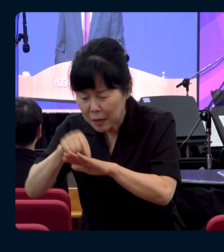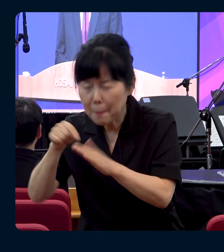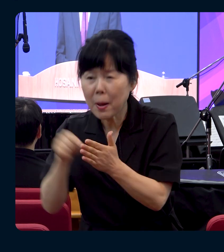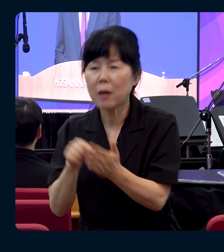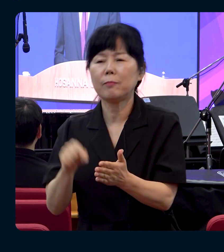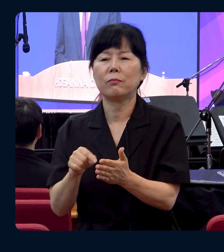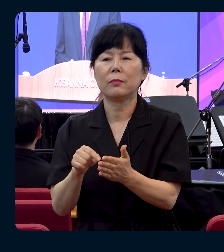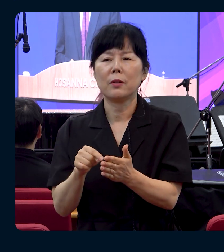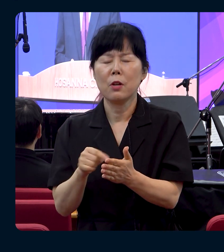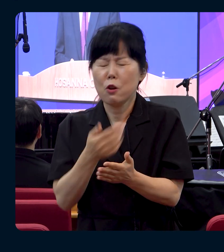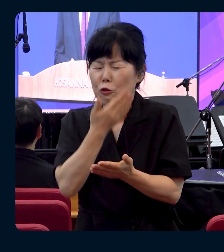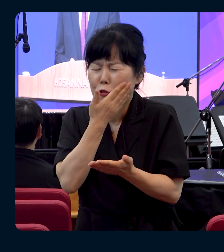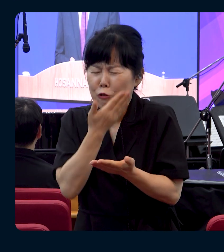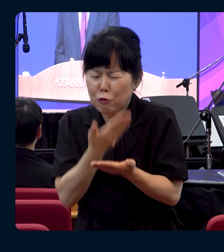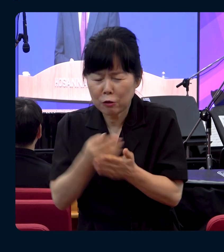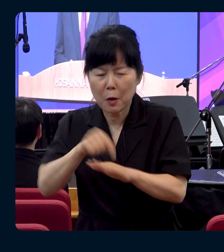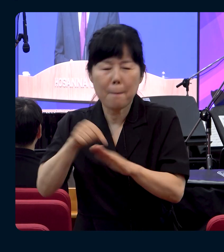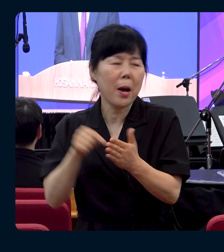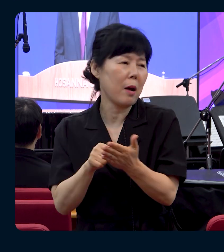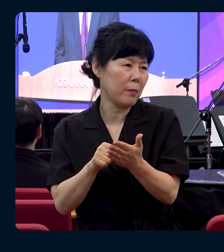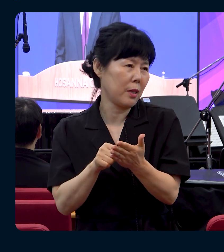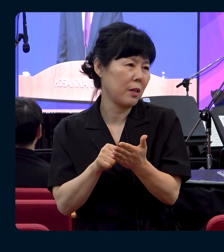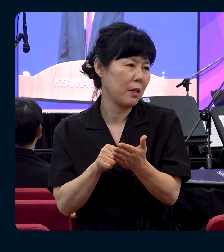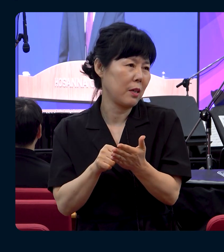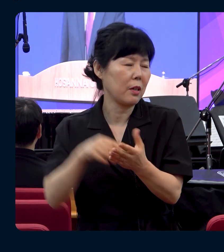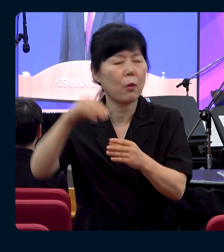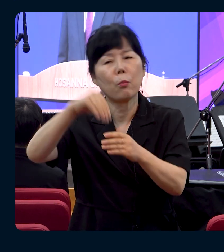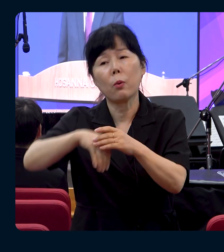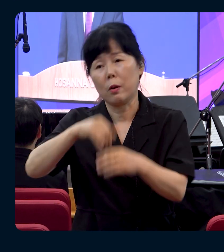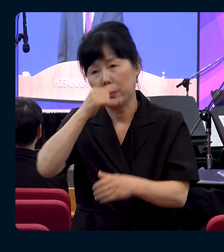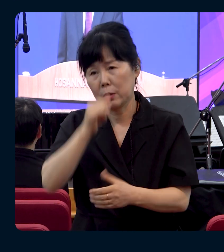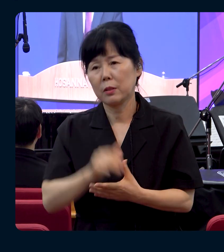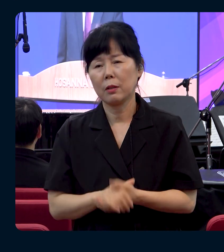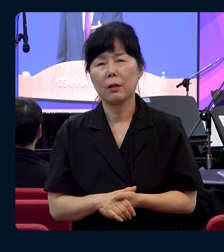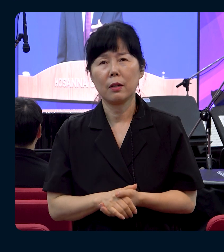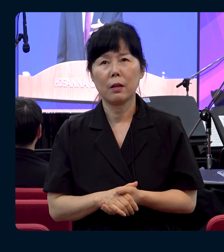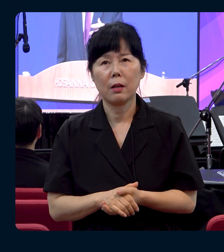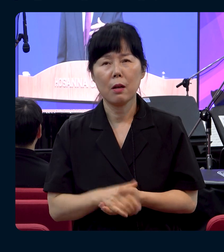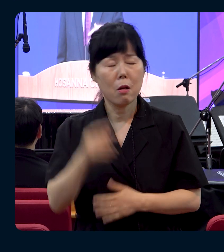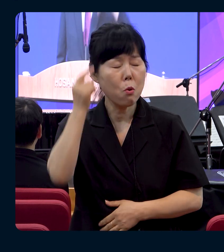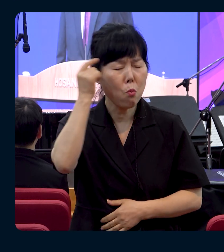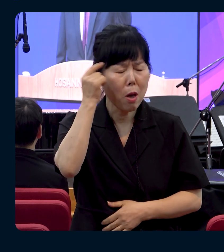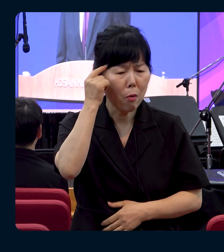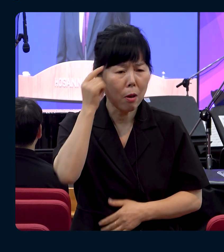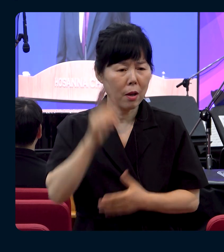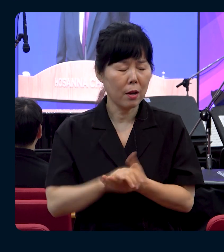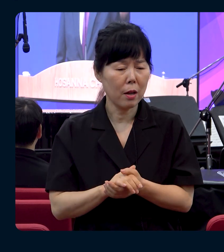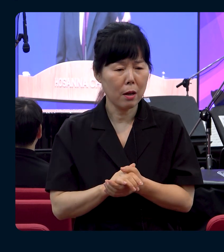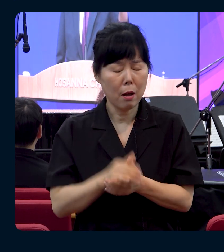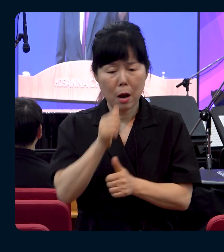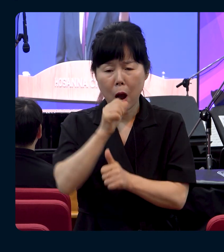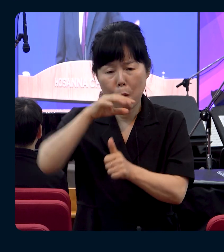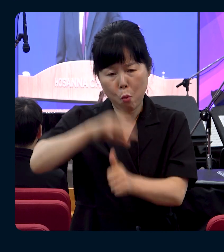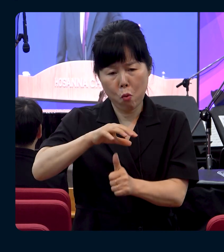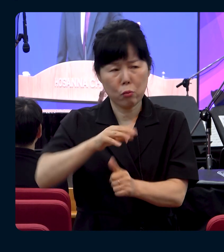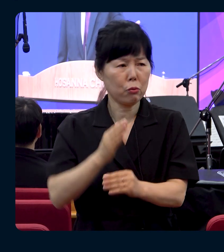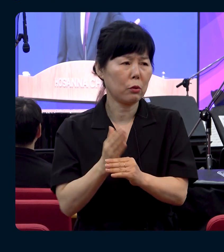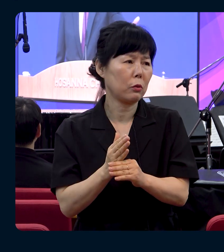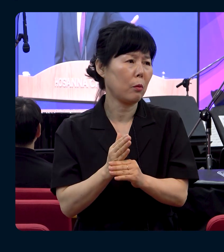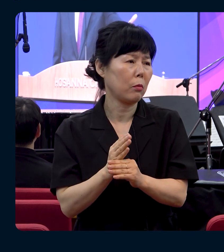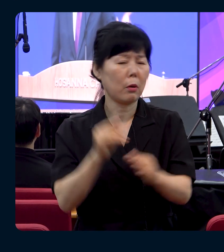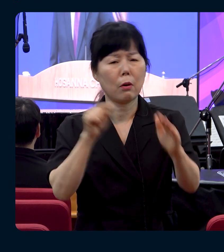다른 것보다 더할 수밖에 없다 하는 것이죠. 왜냐하면요 그가 가려고 해도 갈 수 없는 상황이기